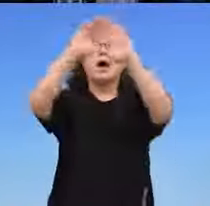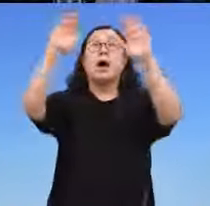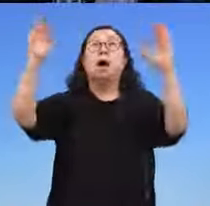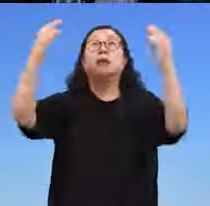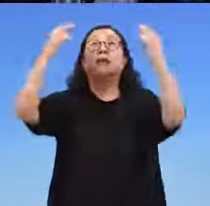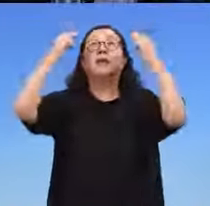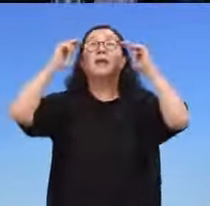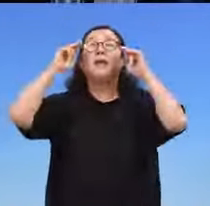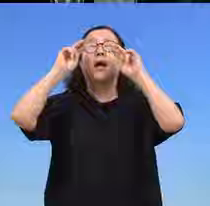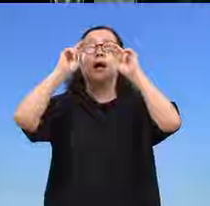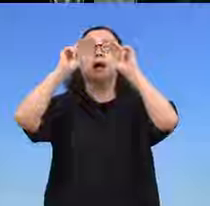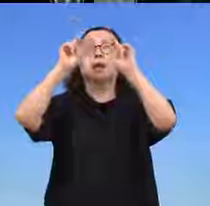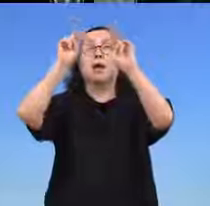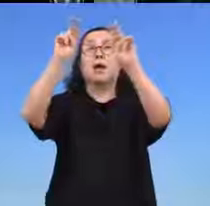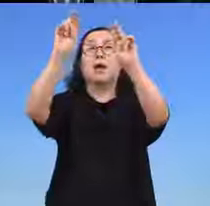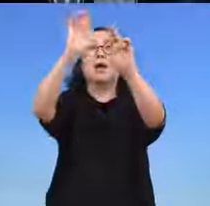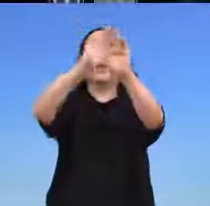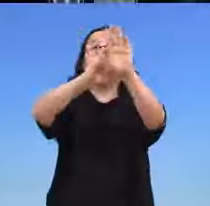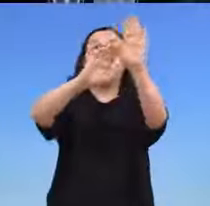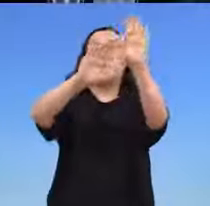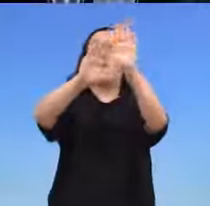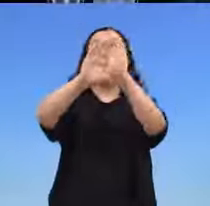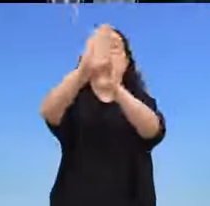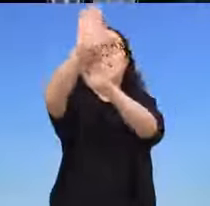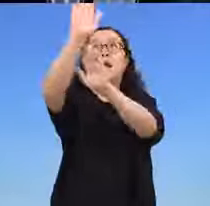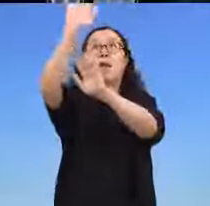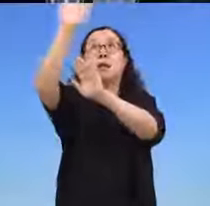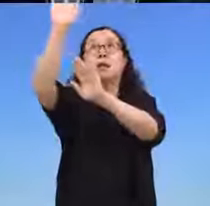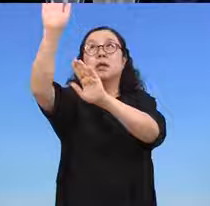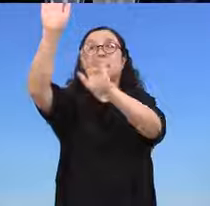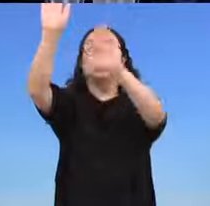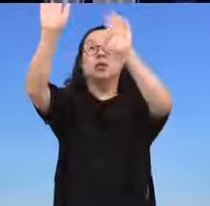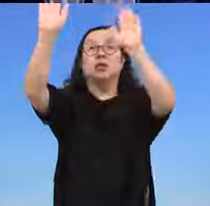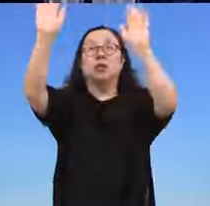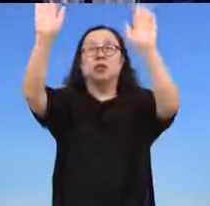하늘을 향해 두 손 들고